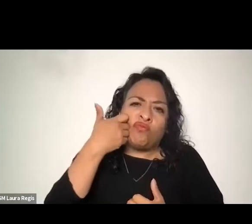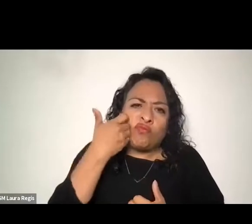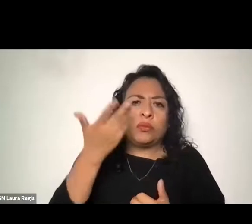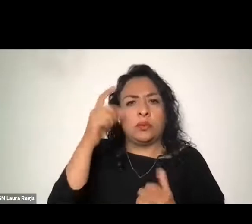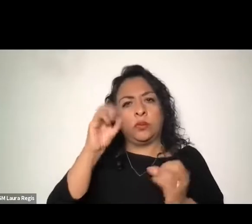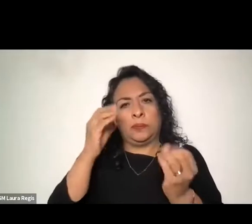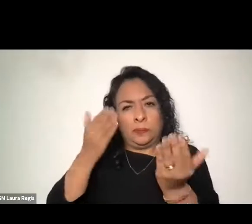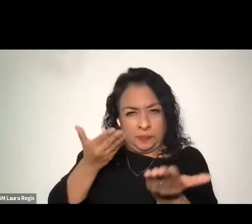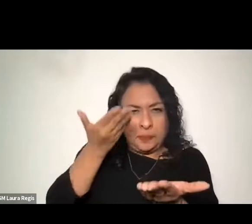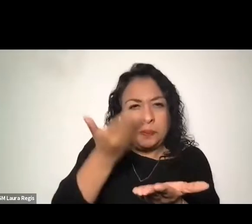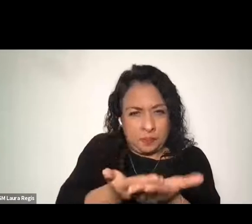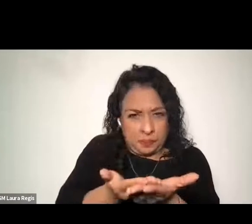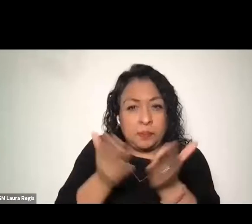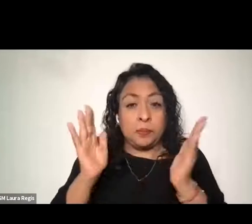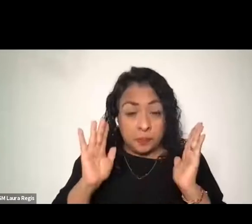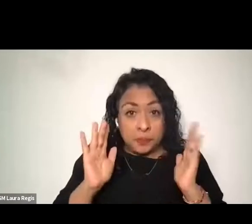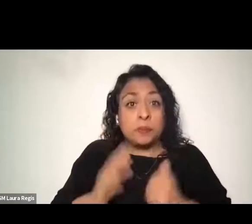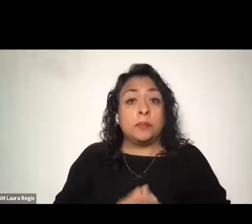hacer. Hemos hecho un